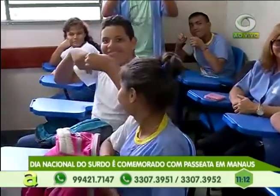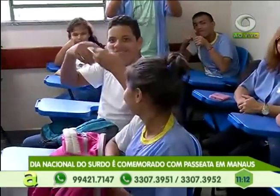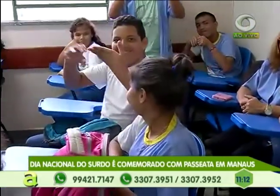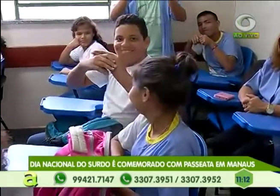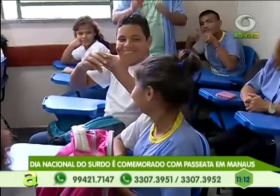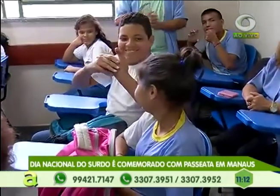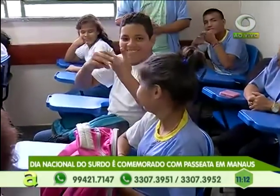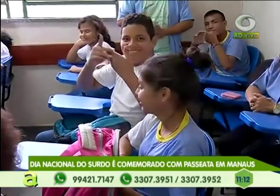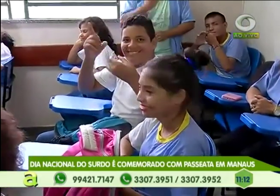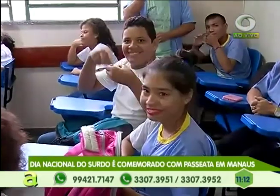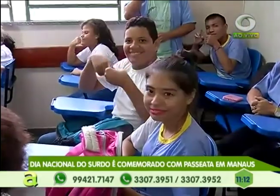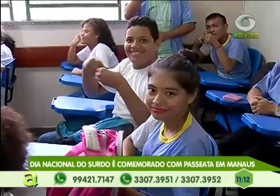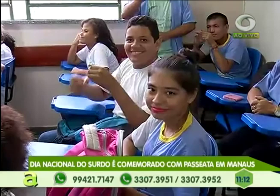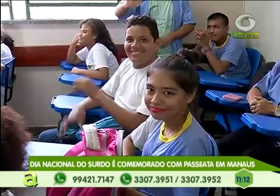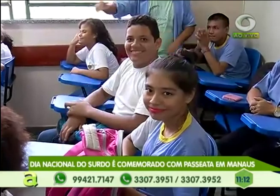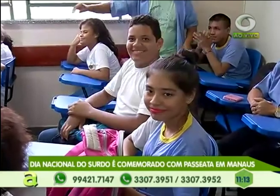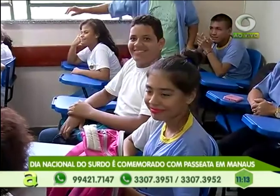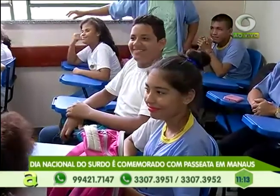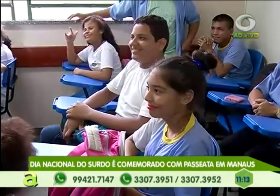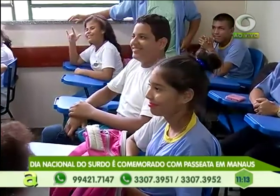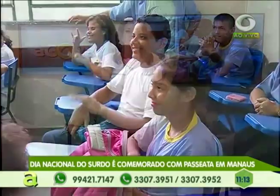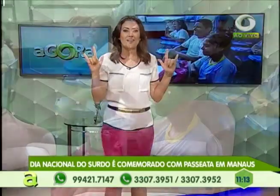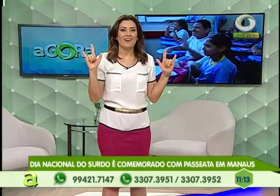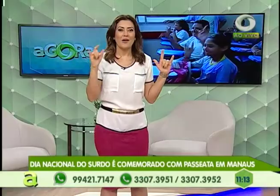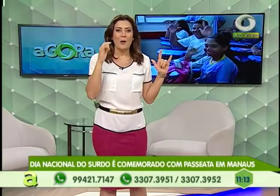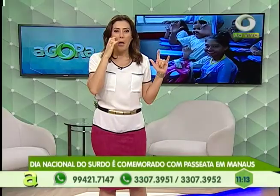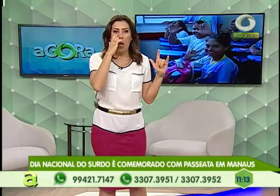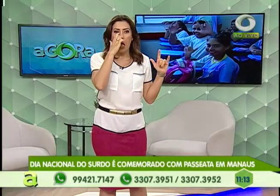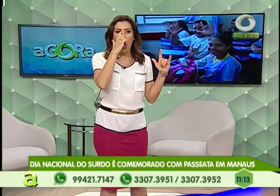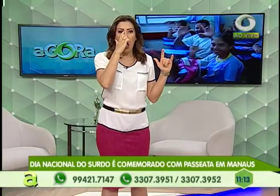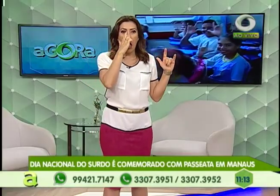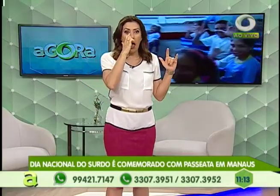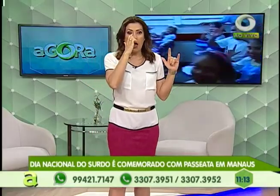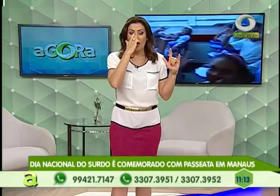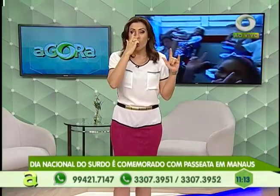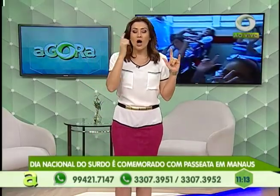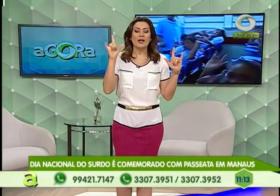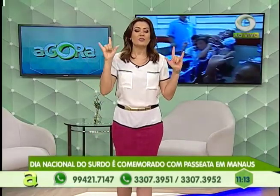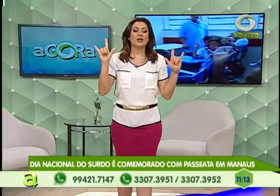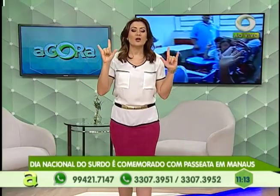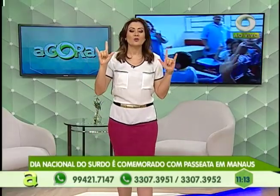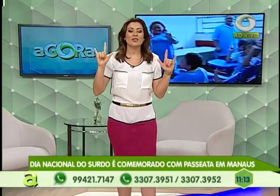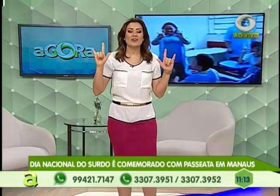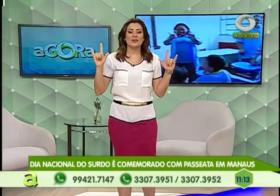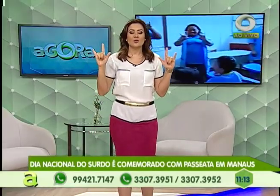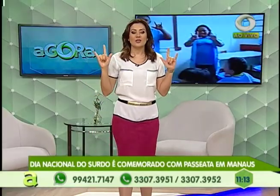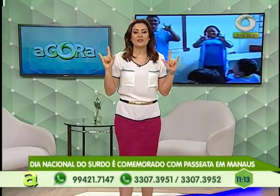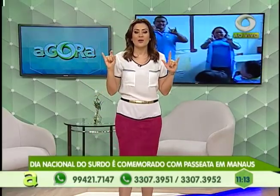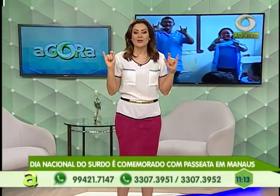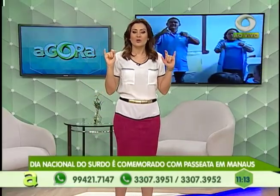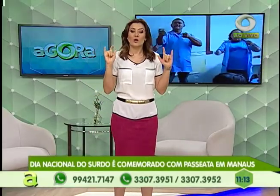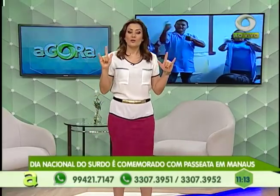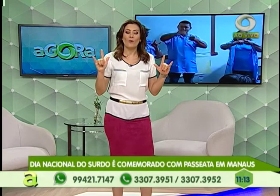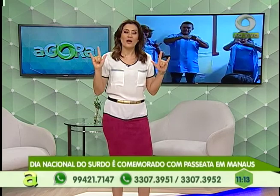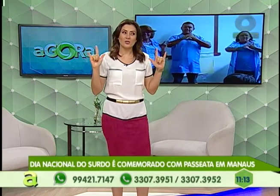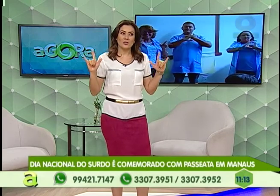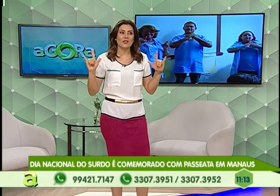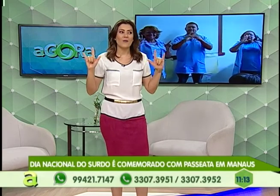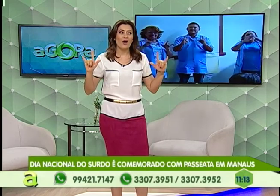vocês são lindos. O é isso aqui? O é isso aqui? Olha, isso aqui eu não sei o é isso aqui não, mas eu acho que aqui não é